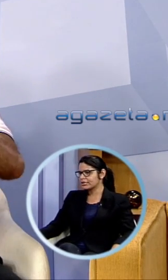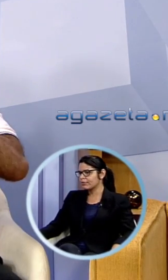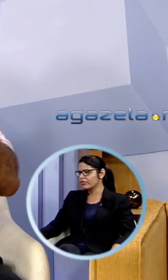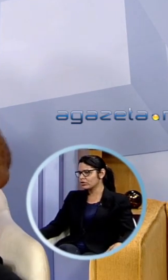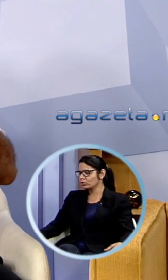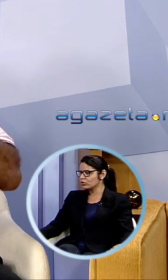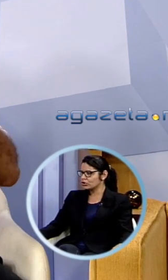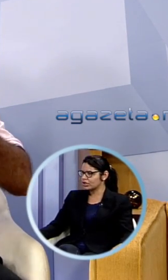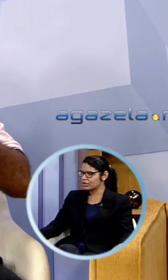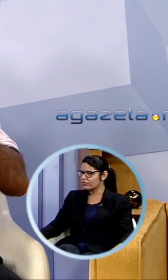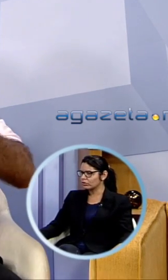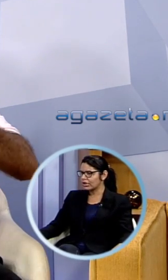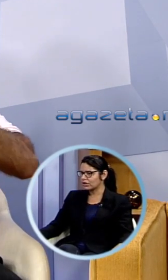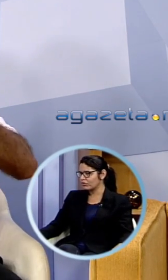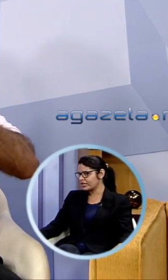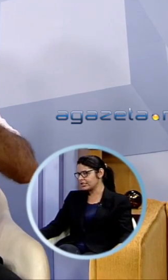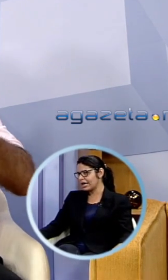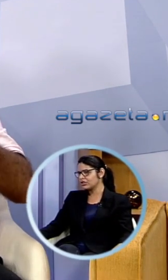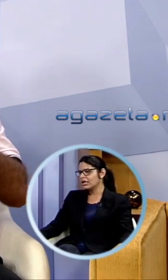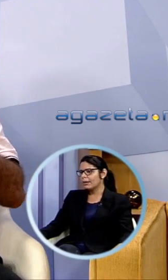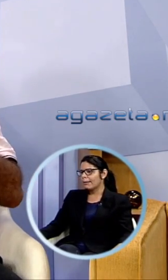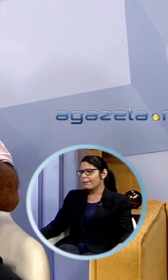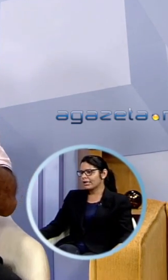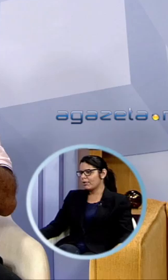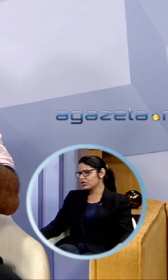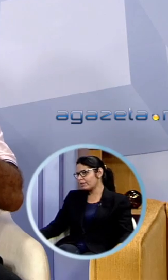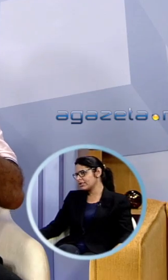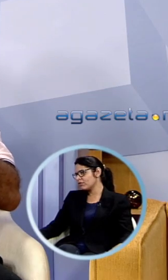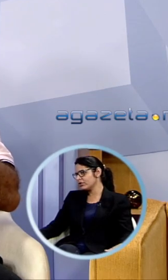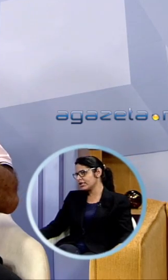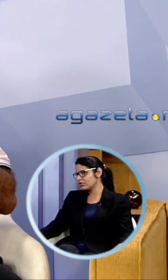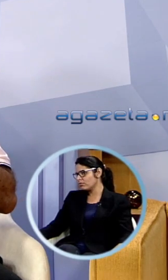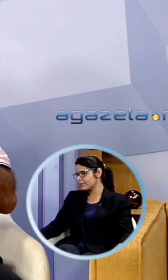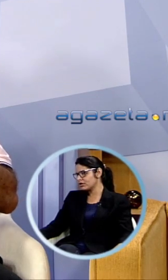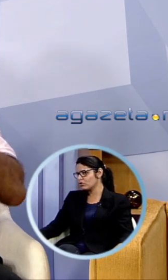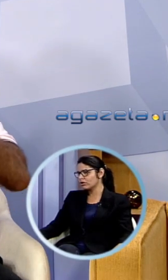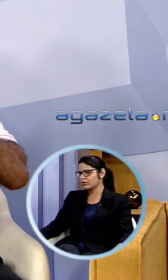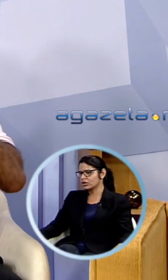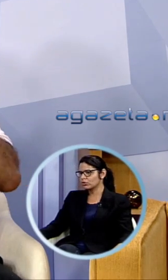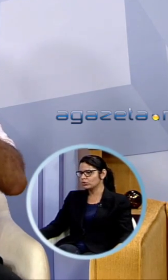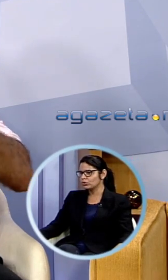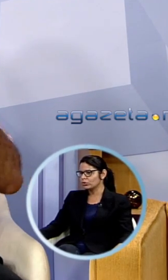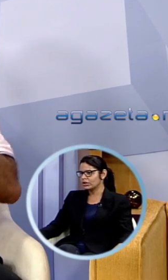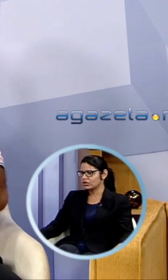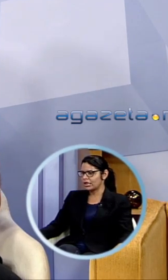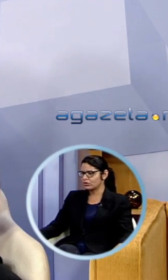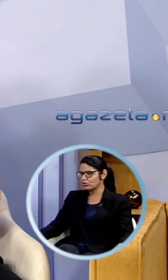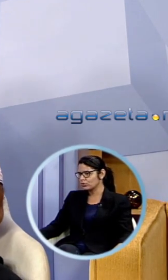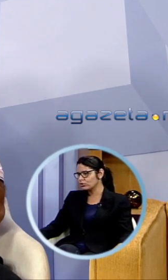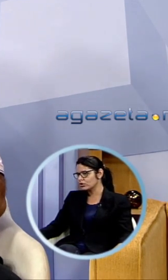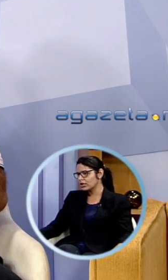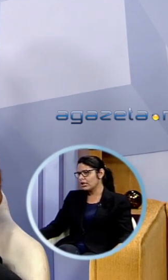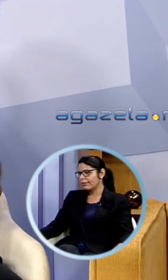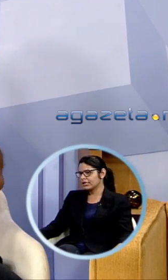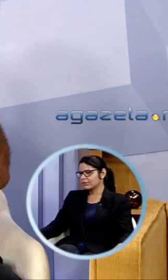convite para ser professor no curso de extensão voluntário na universidade para que possa estabelecer comunicação com as pessoas mostrando a cultura identidade dos